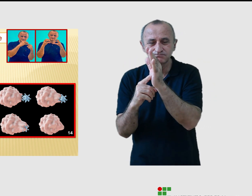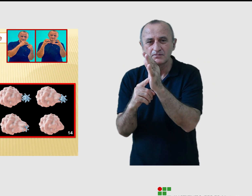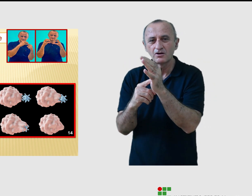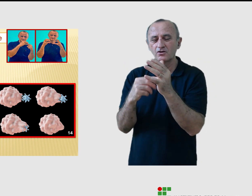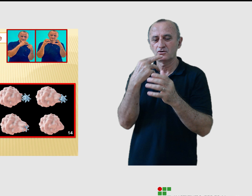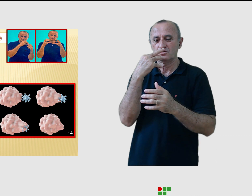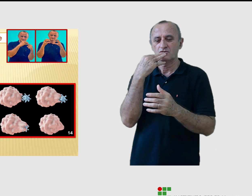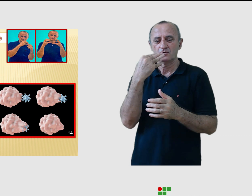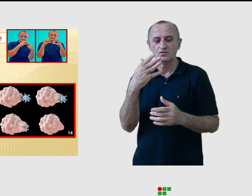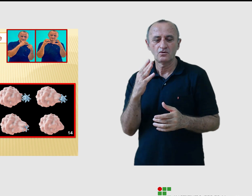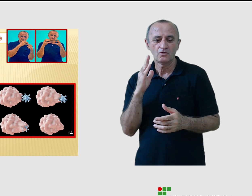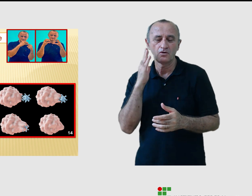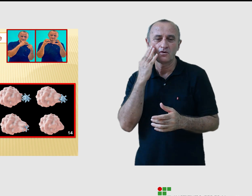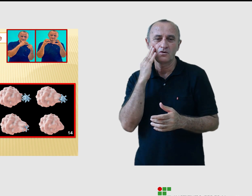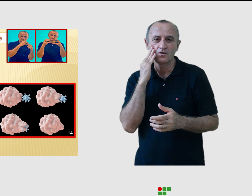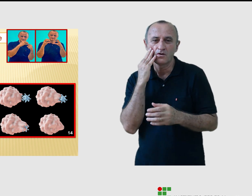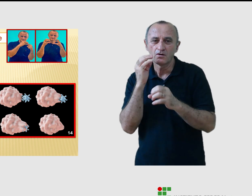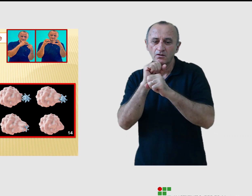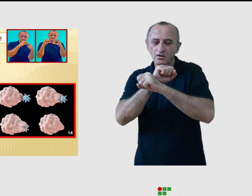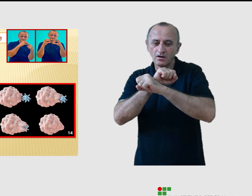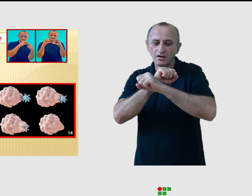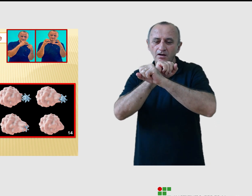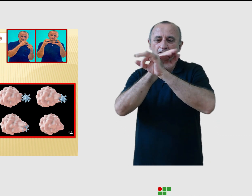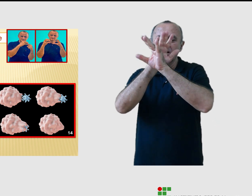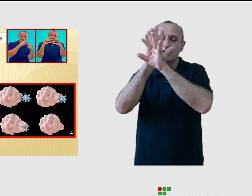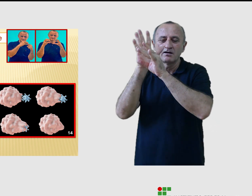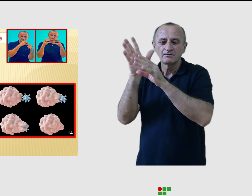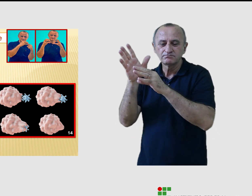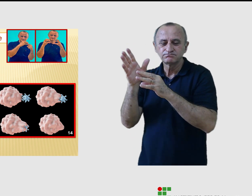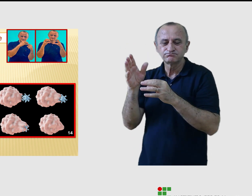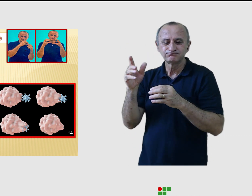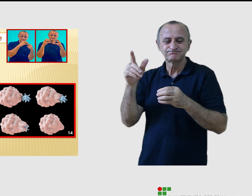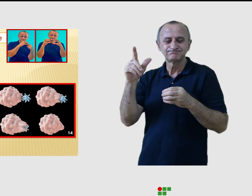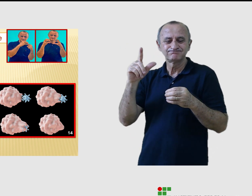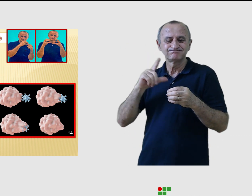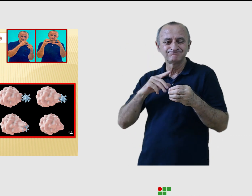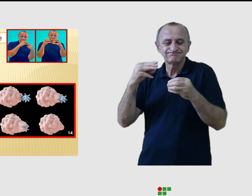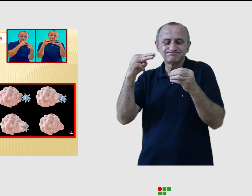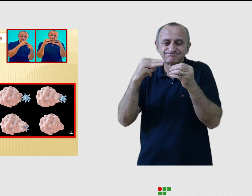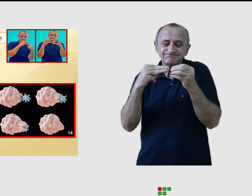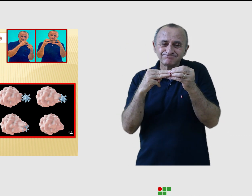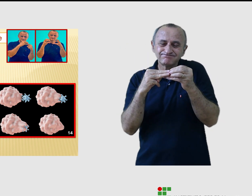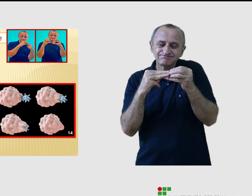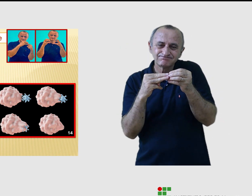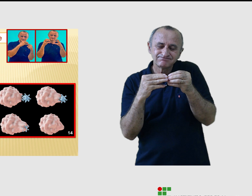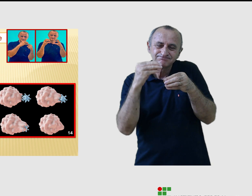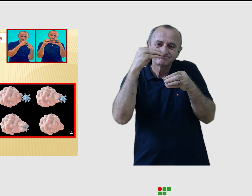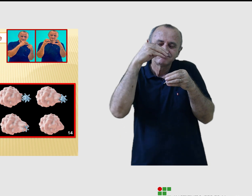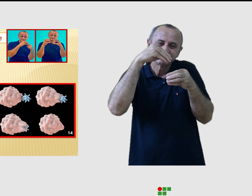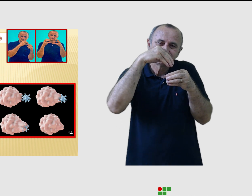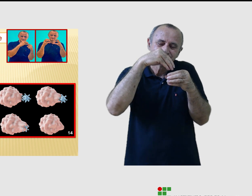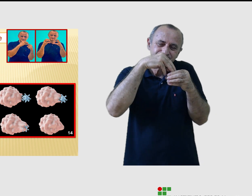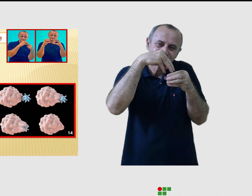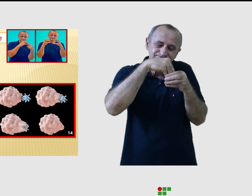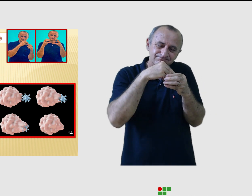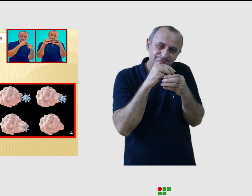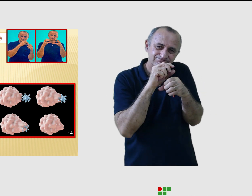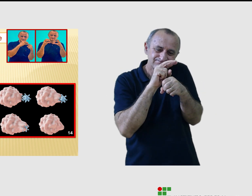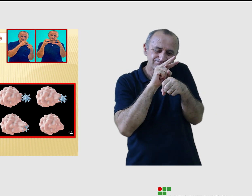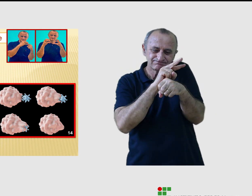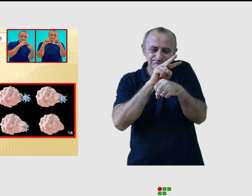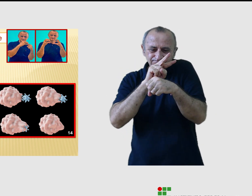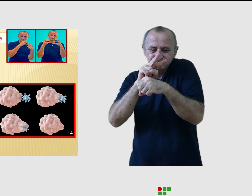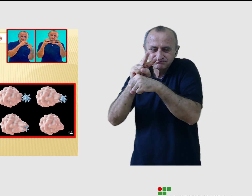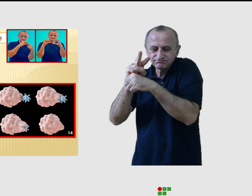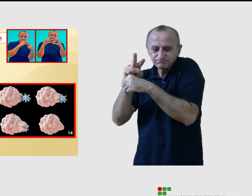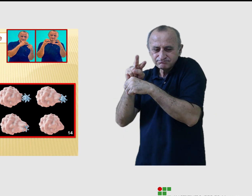O macrófago, representado pela cor rosa claro, é uma das nossas